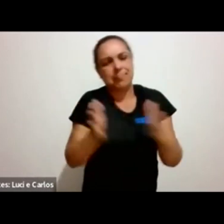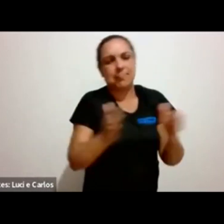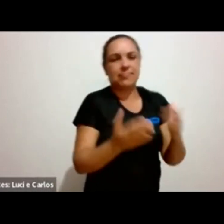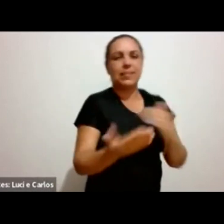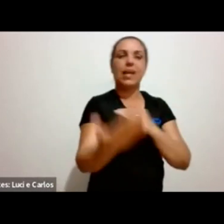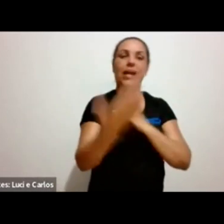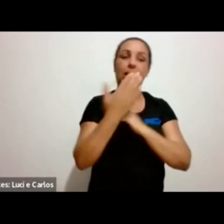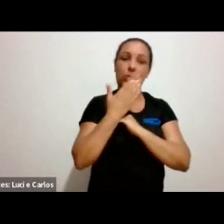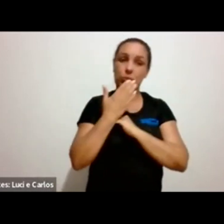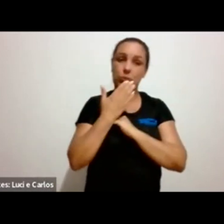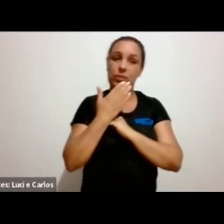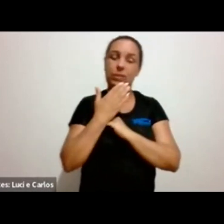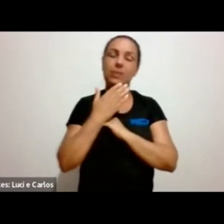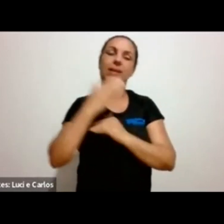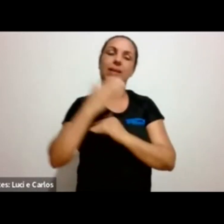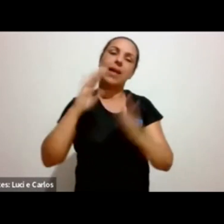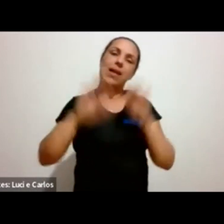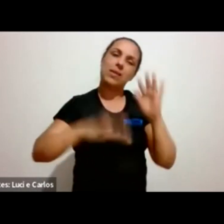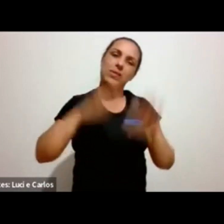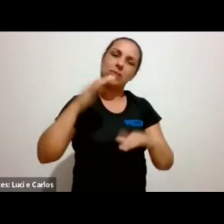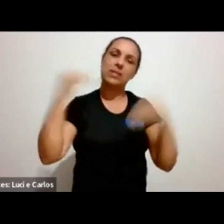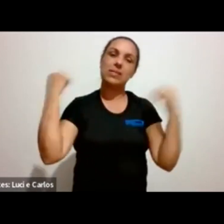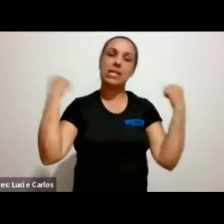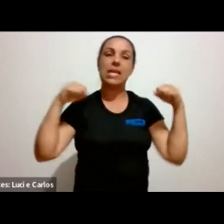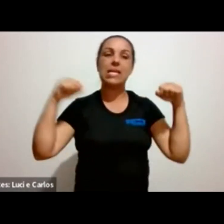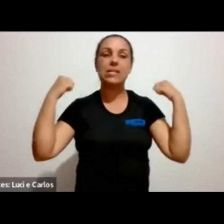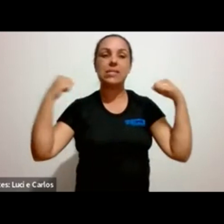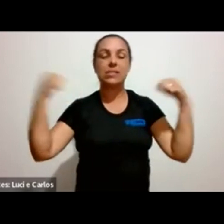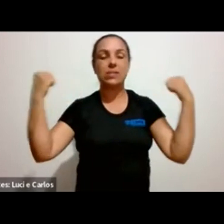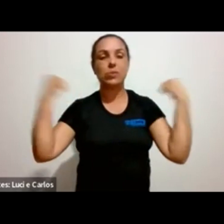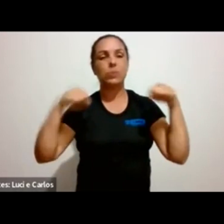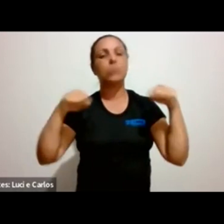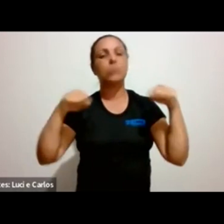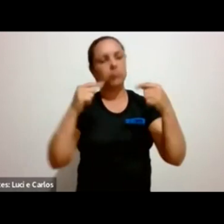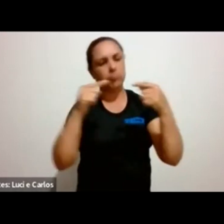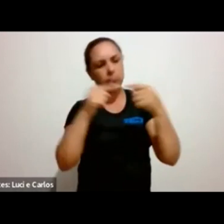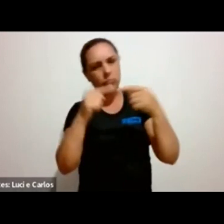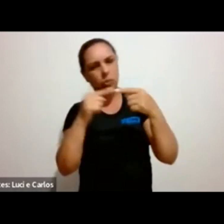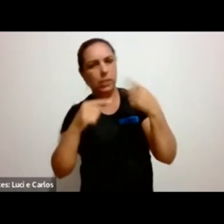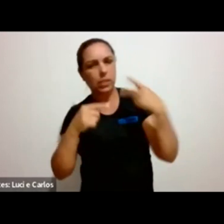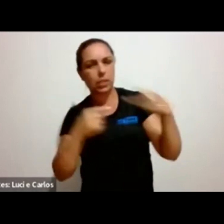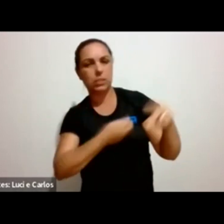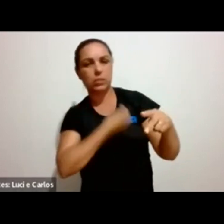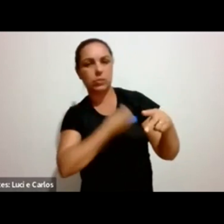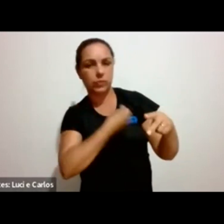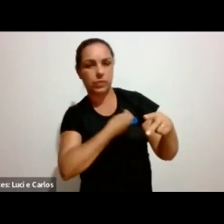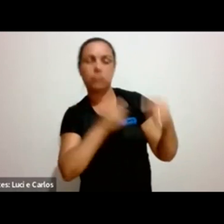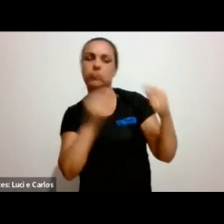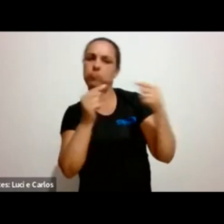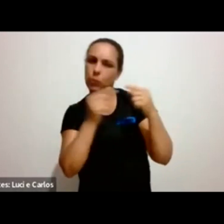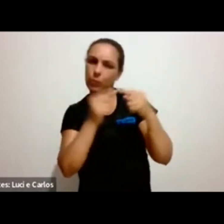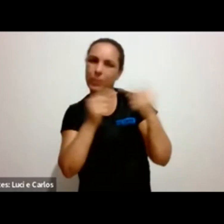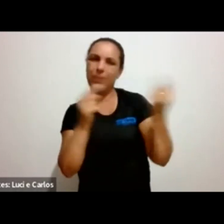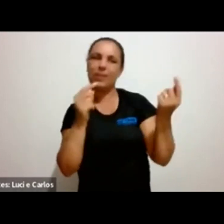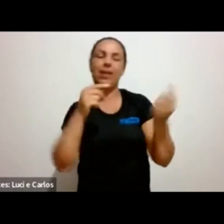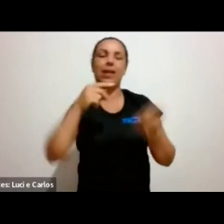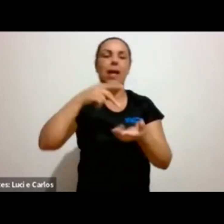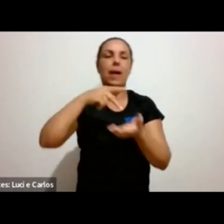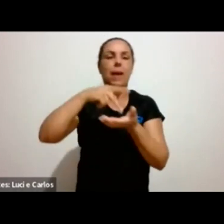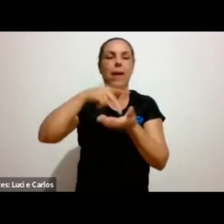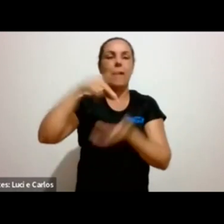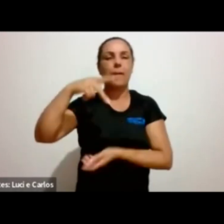Existe exercícios mais próprios para quem tem fibromialgia? Existe, com certeza. Pilates tem ajudado